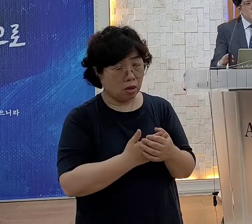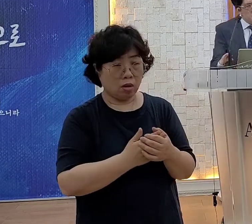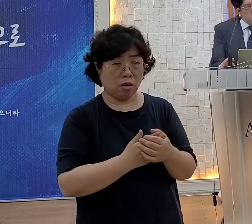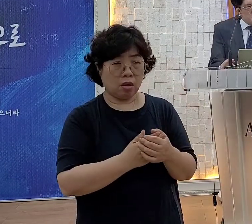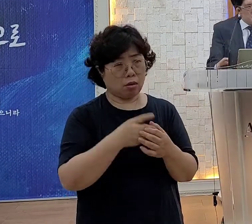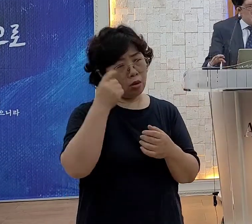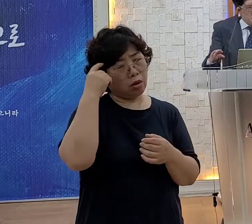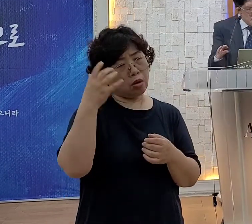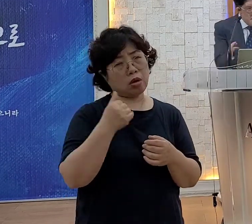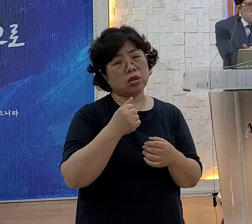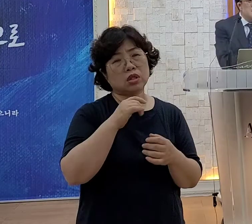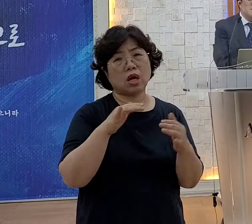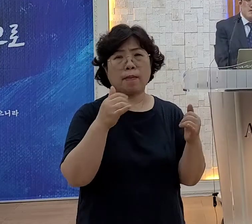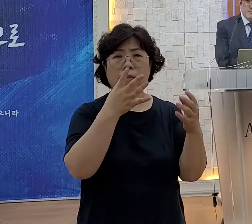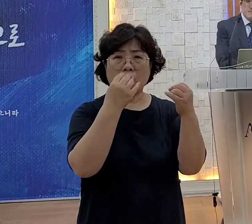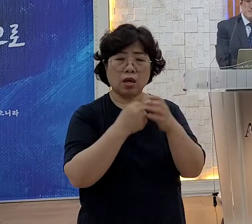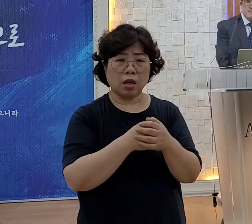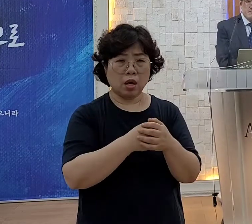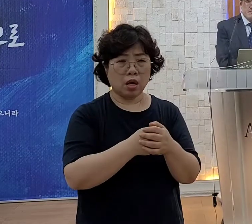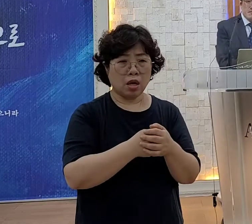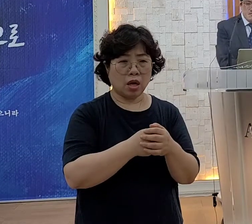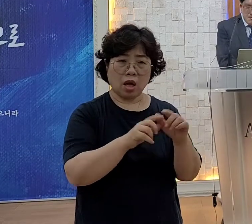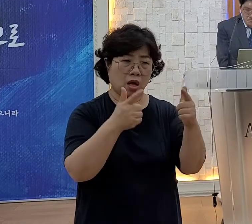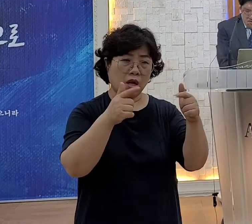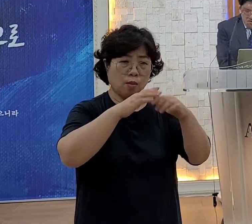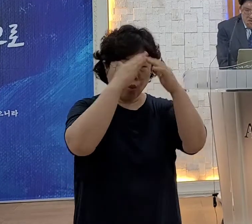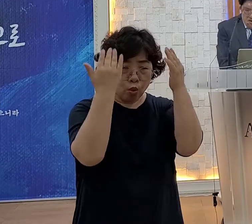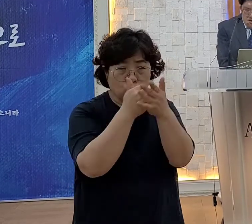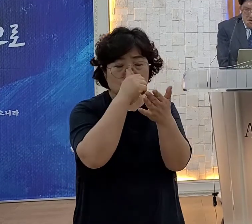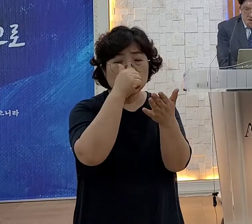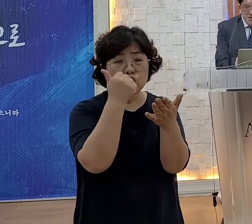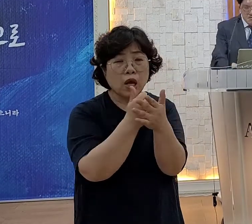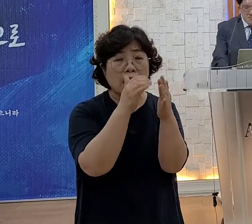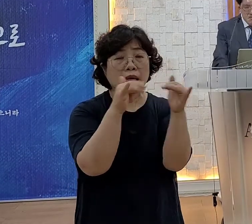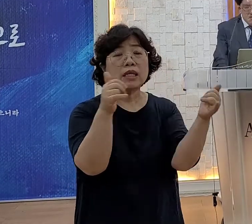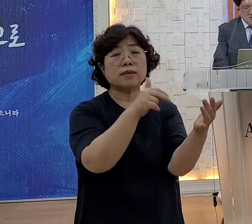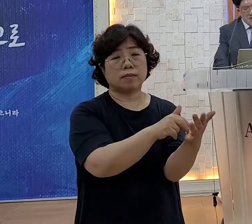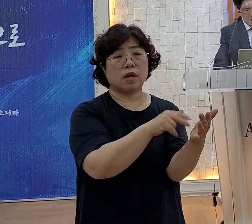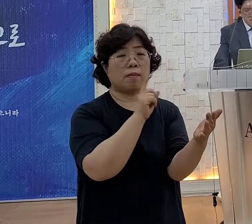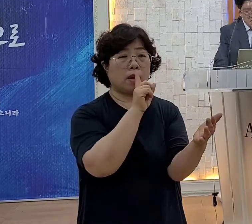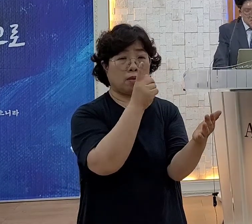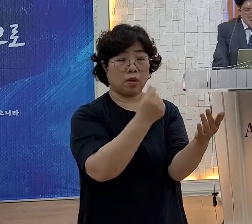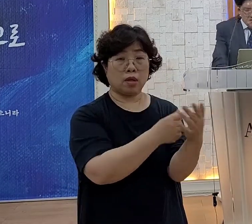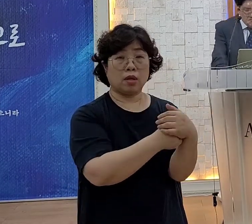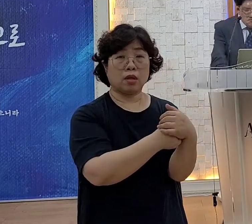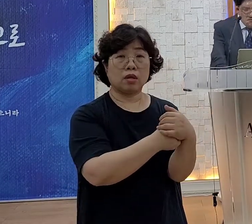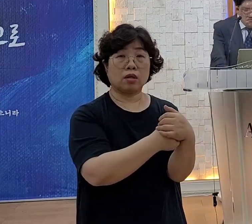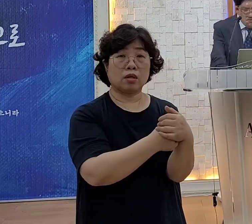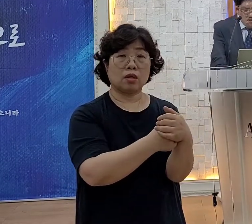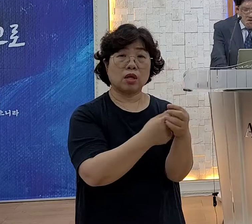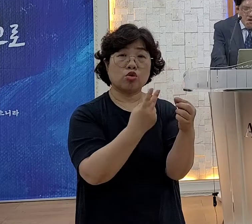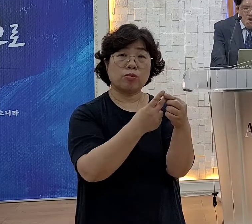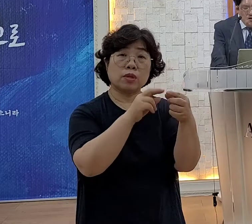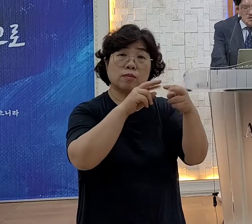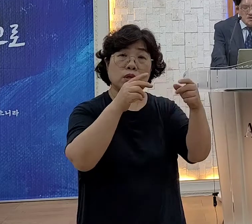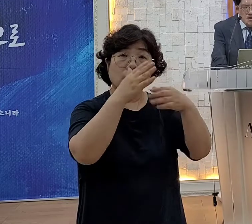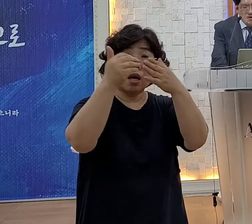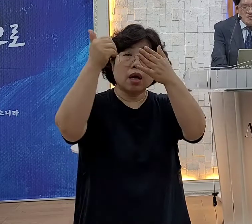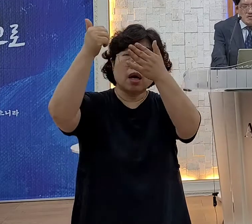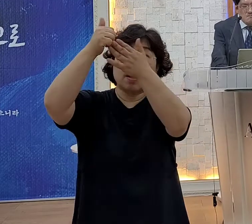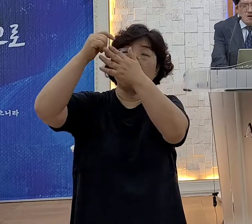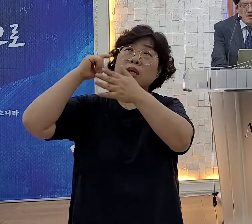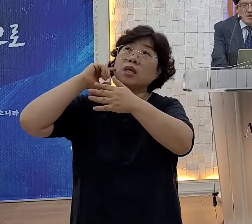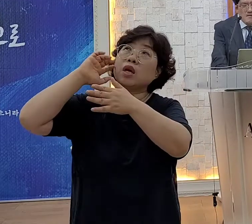이렇게 생각하는 사람이 있잖아요. 전부 다 죄라. 전부 다 죄다라는 거죠. 자, 그럼 두 번째 문장은 뭡니까?